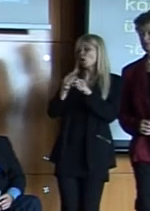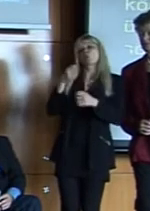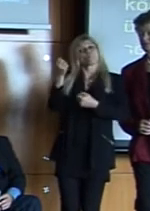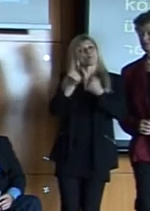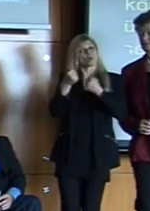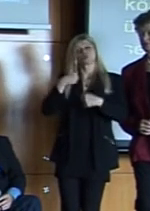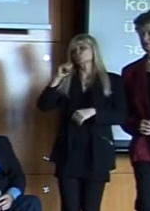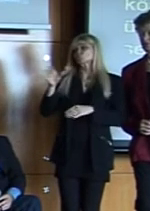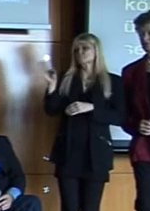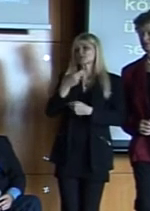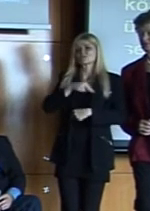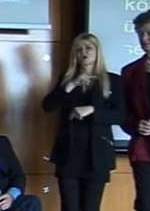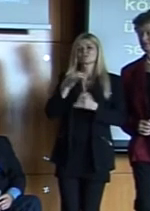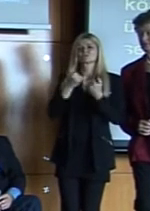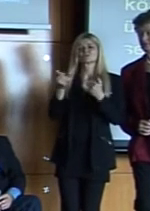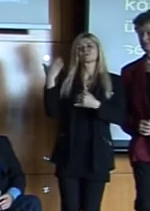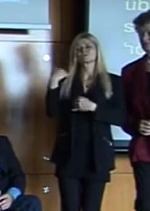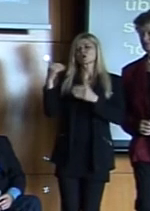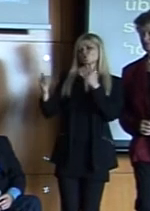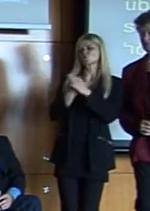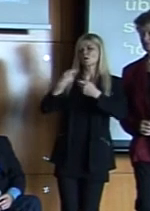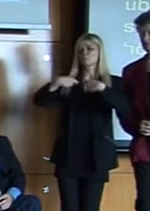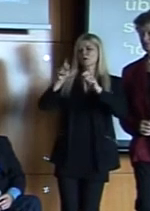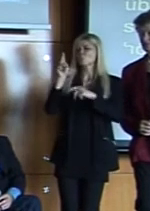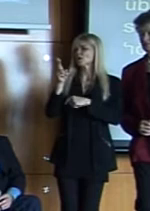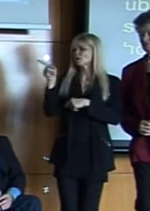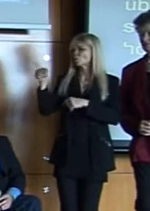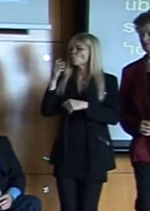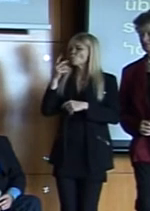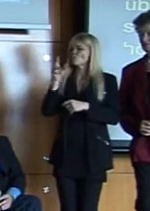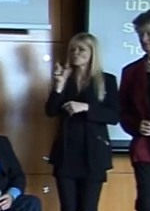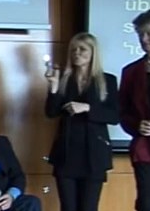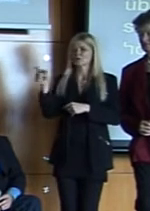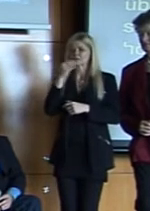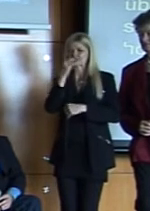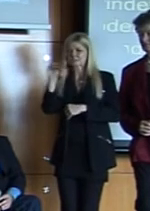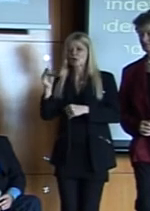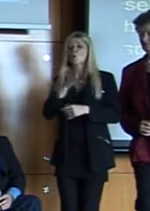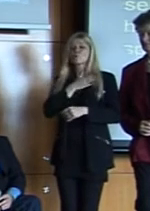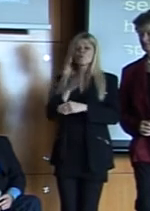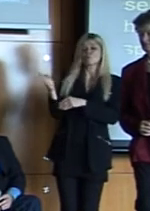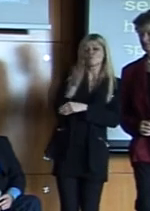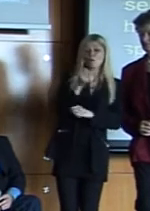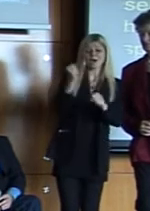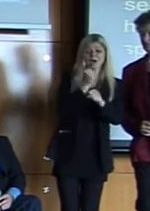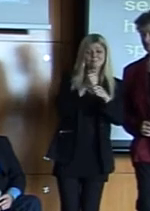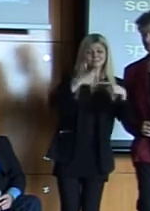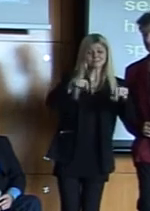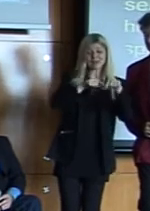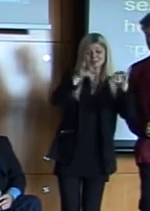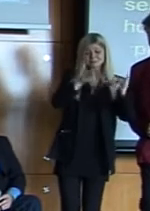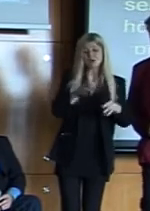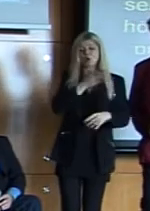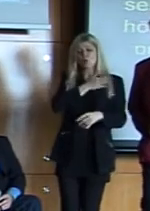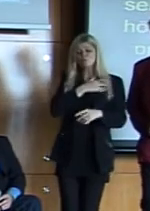Neubau des Klinikum Klagenfurt am Wörthersee, wo es trotz Arbeitskreise, trotz ausgesprochenem politischen Willen und trotz